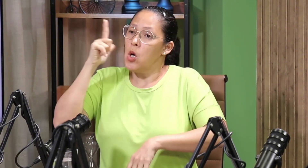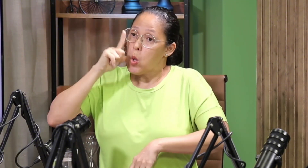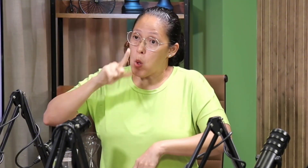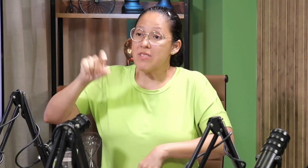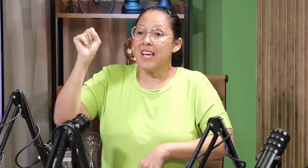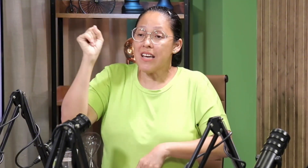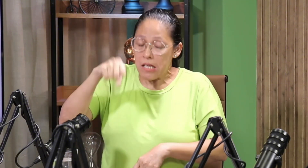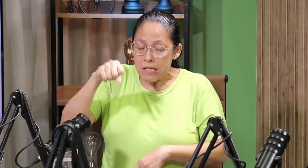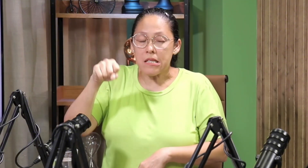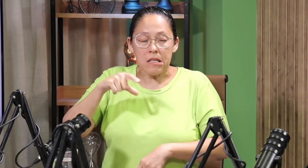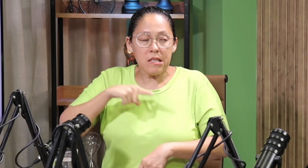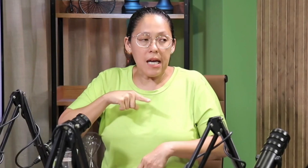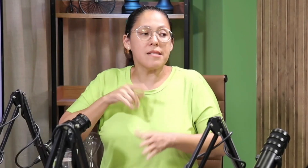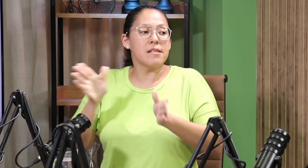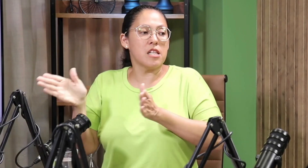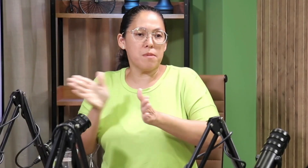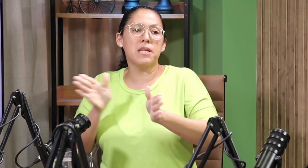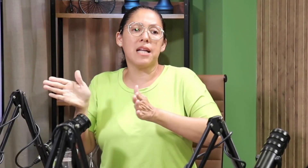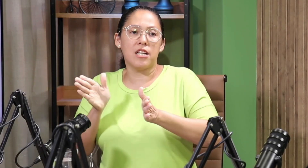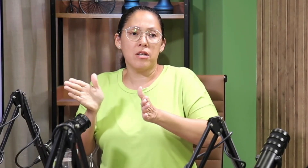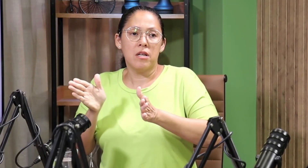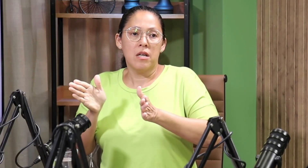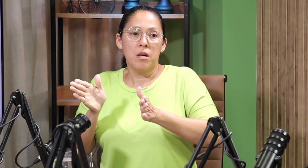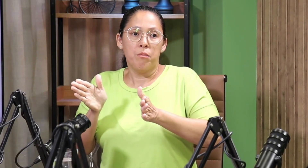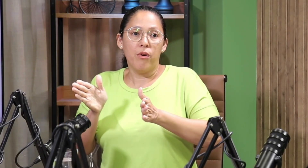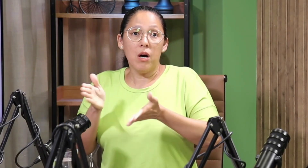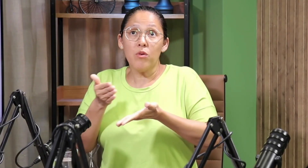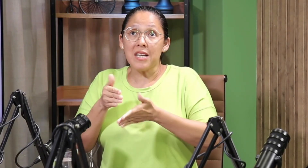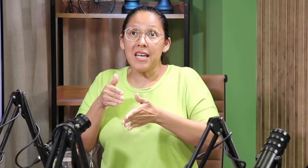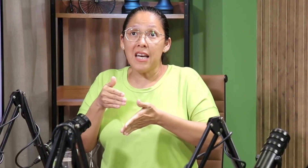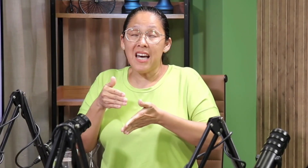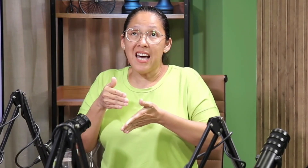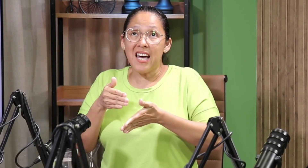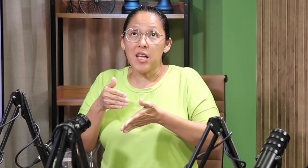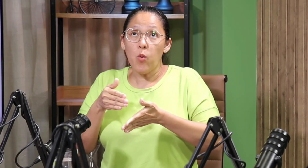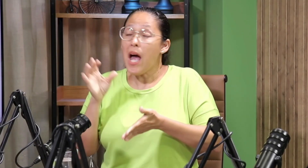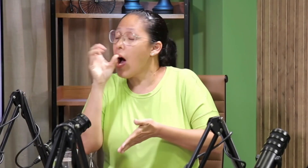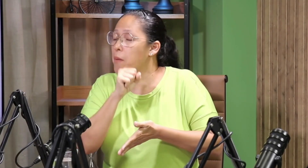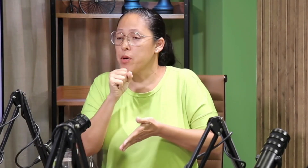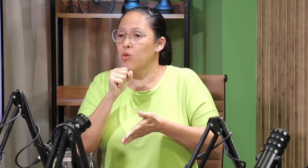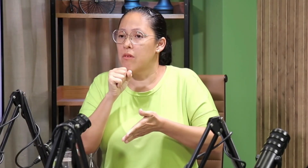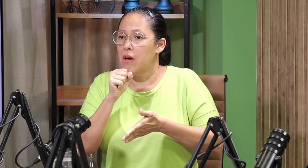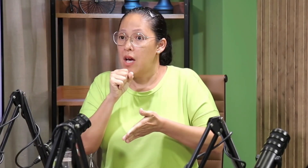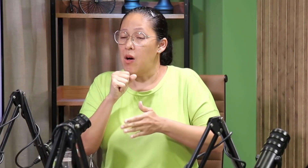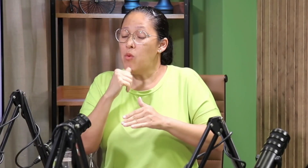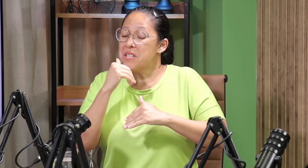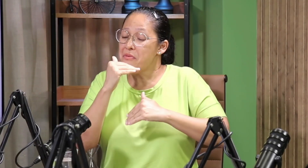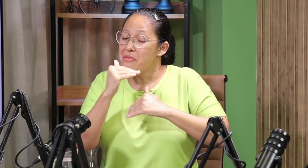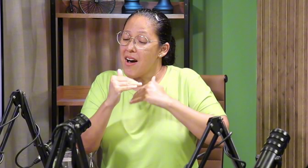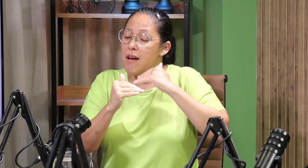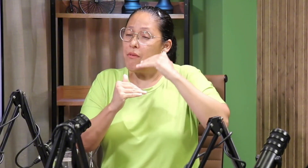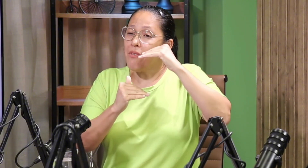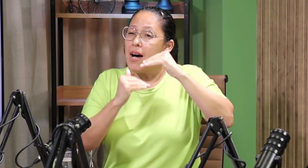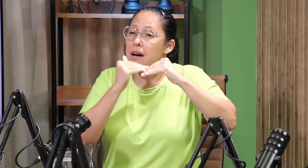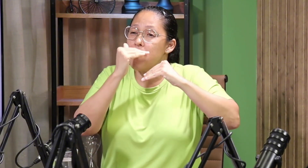empatia, conseguem sim ter essa acessibilidade. Porque é uma coisa que não é rápido. É uma